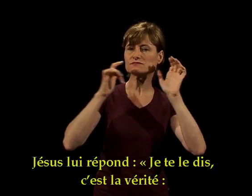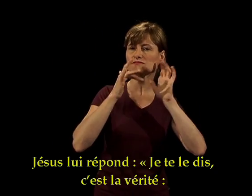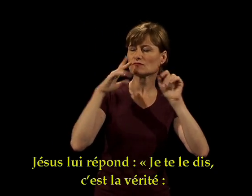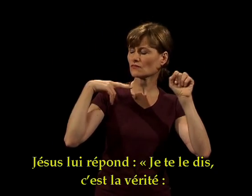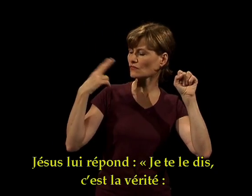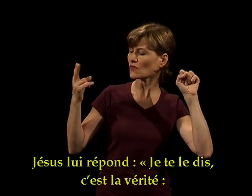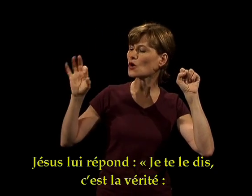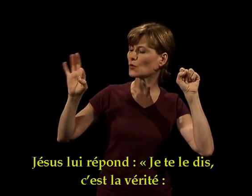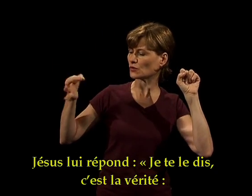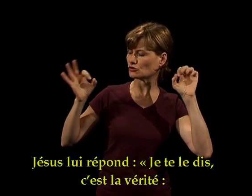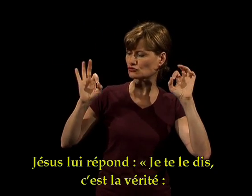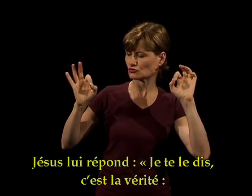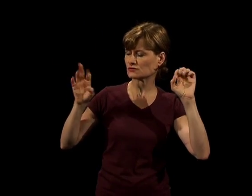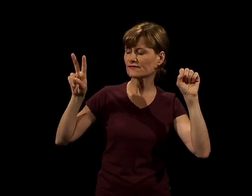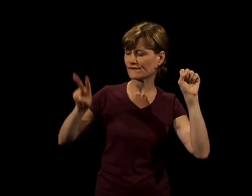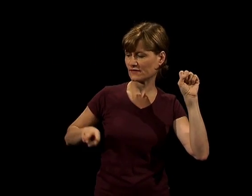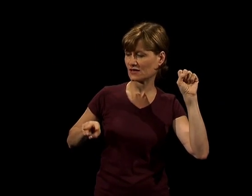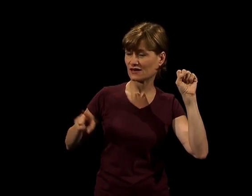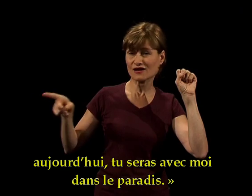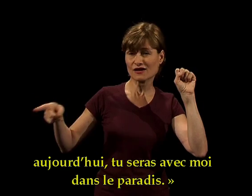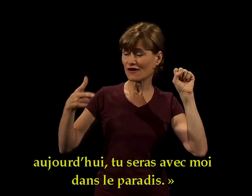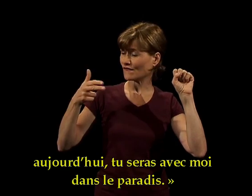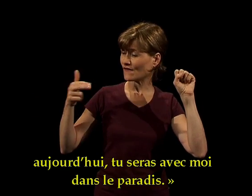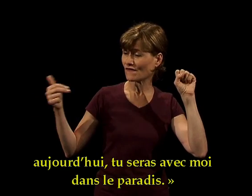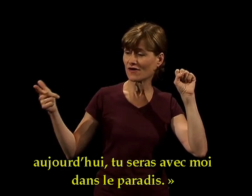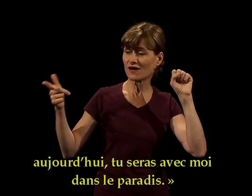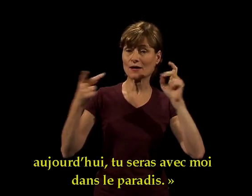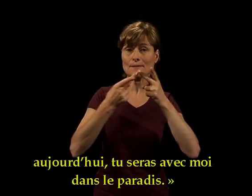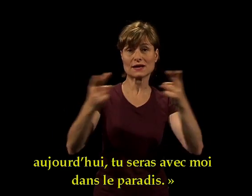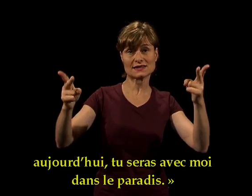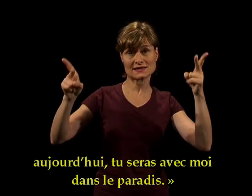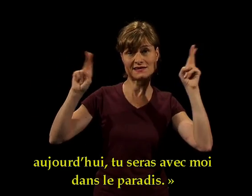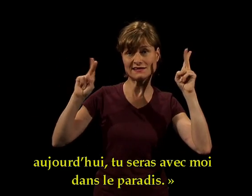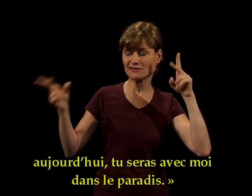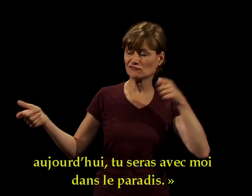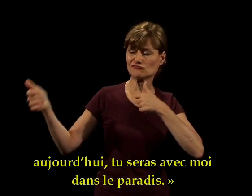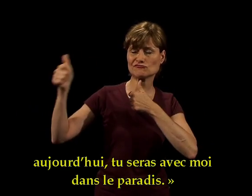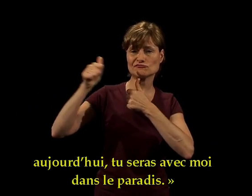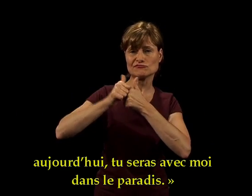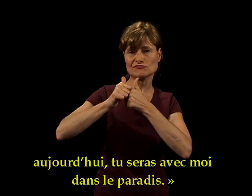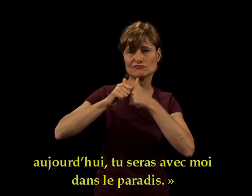Jésus lui répond « Je te le dis, c'est la vérité. Aujourd'hui, tu seras avec moi dans le paradis. »